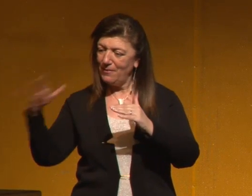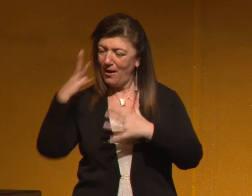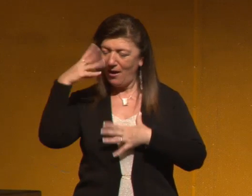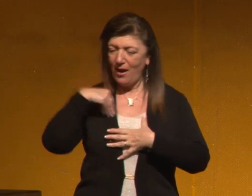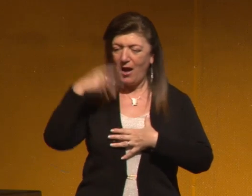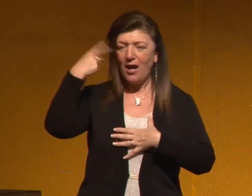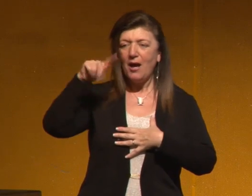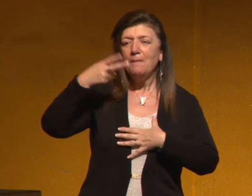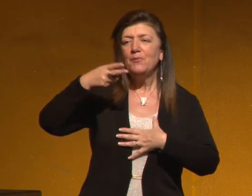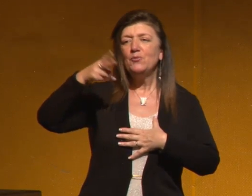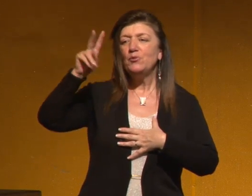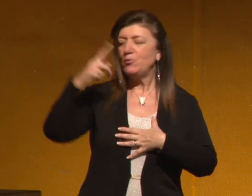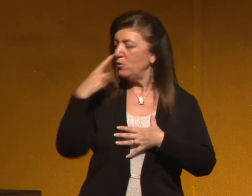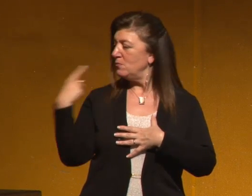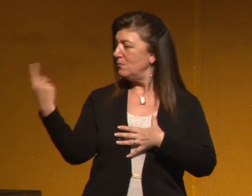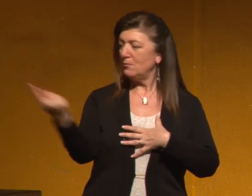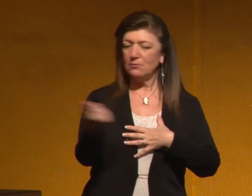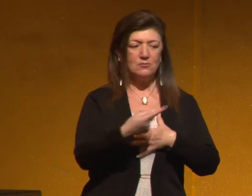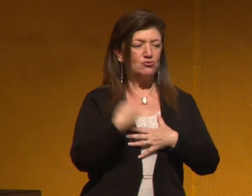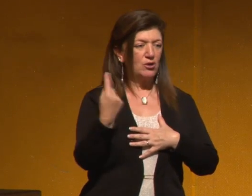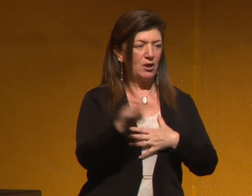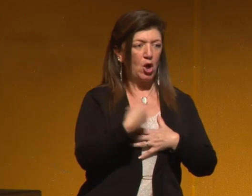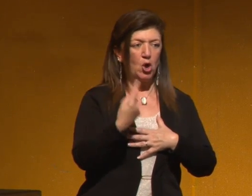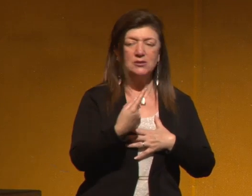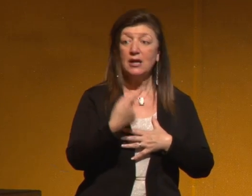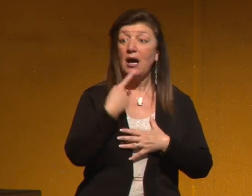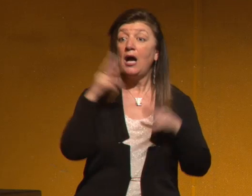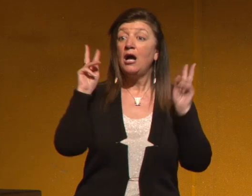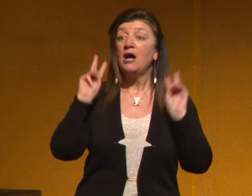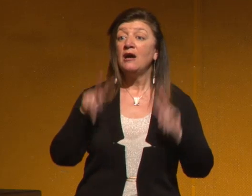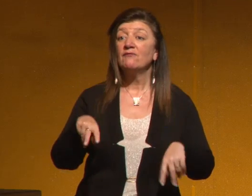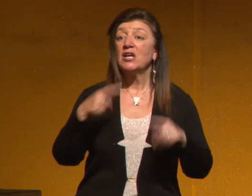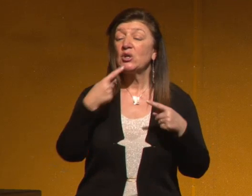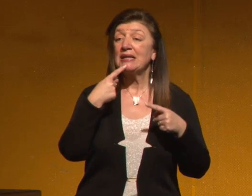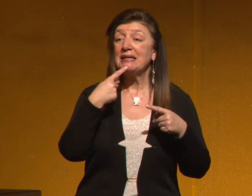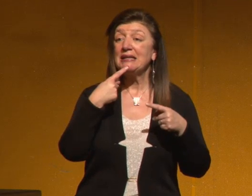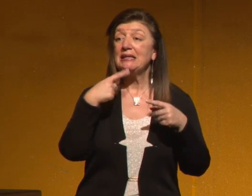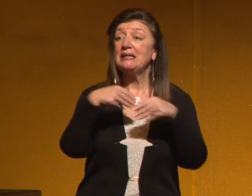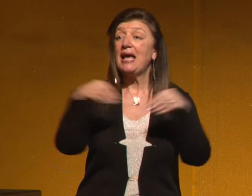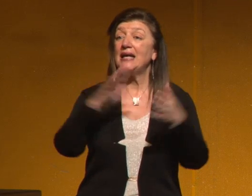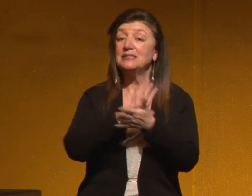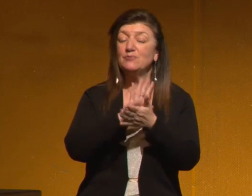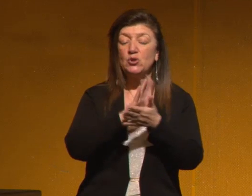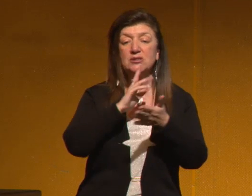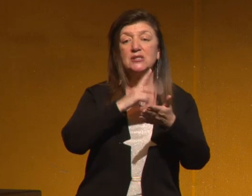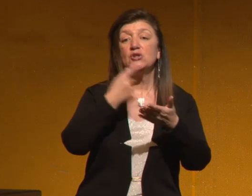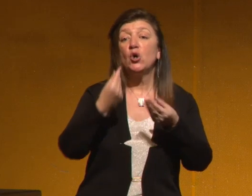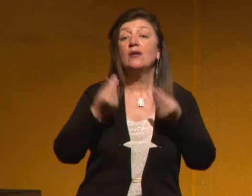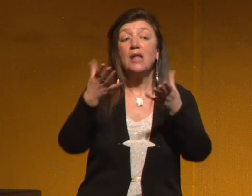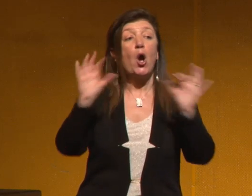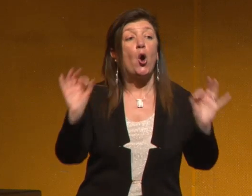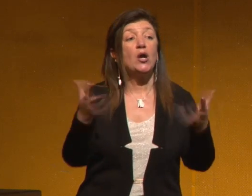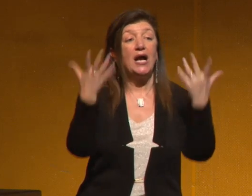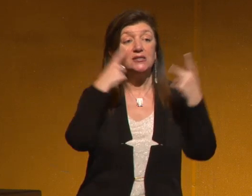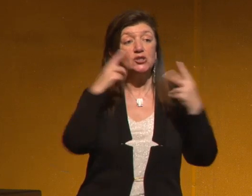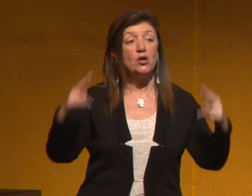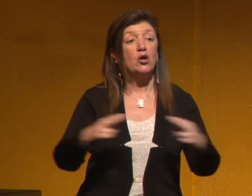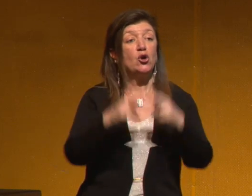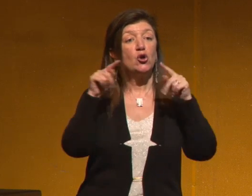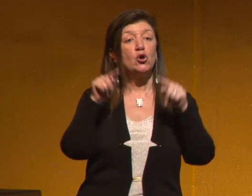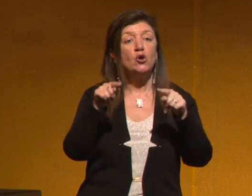circonda gli espositori che fanno vivere questo appuntamento sono il simbolo